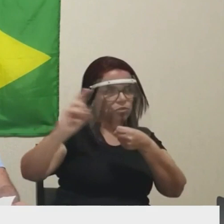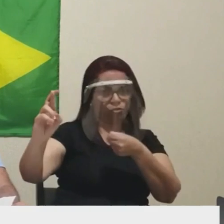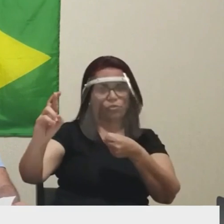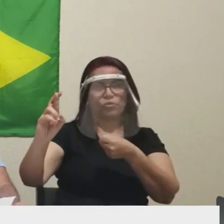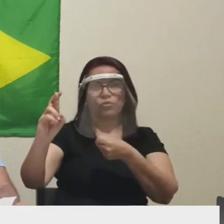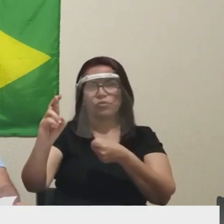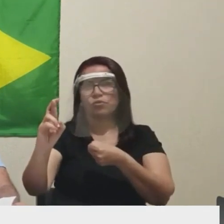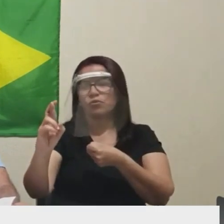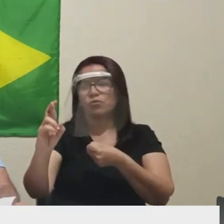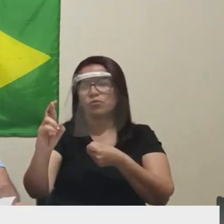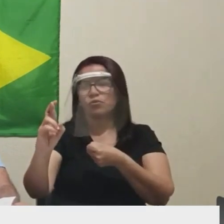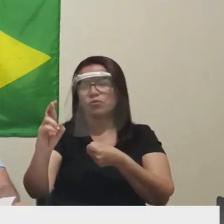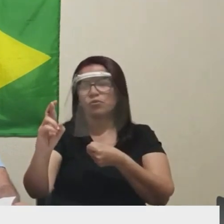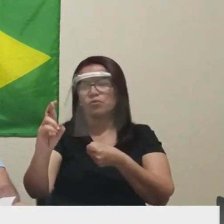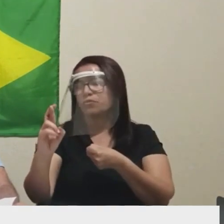SESI, Senai.